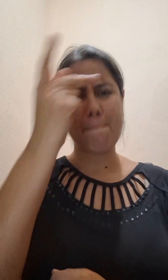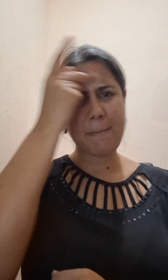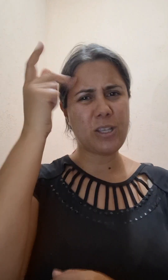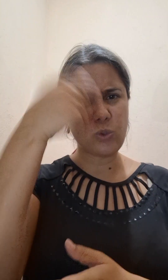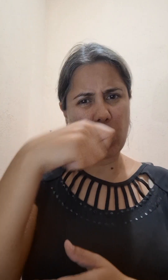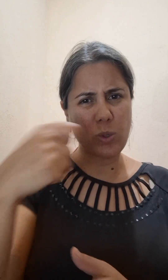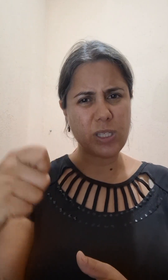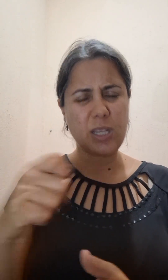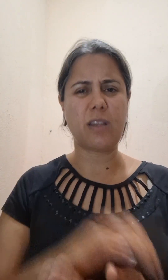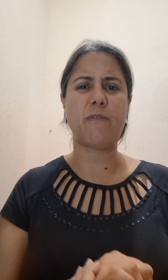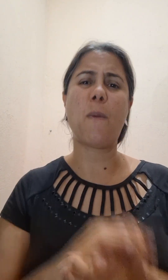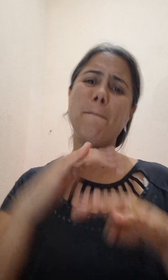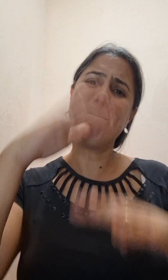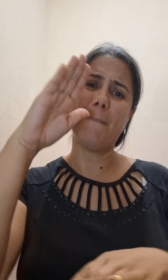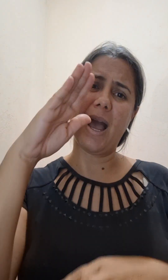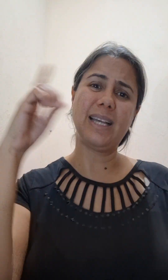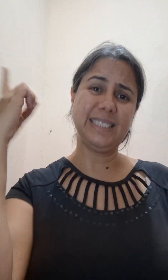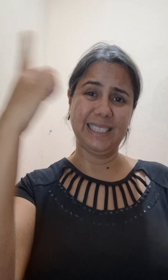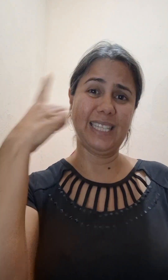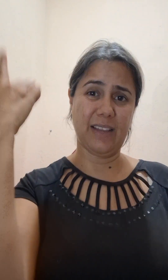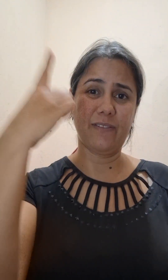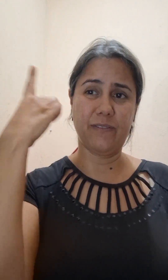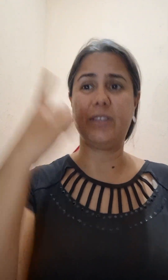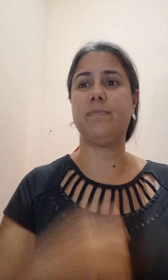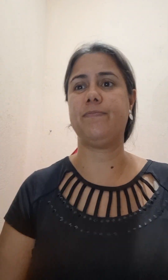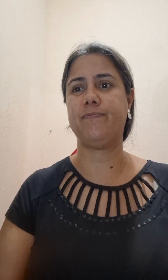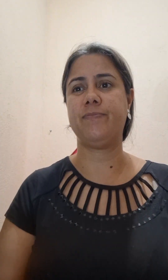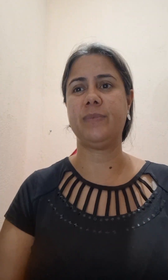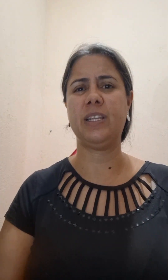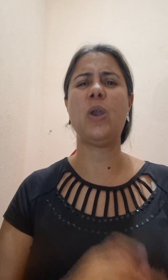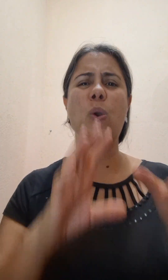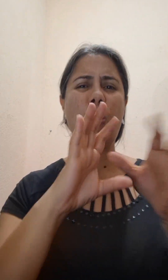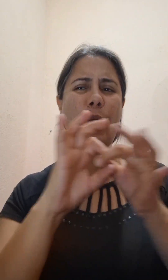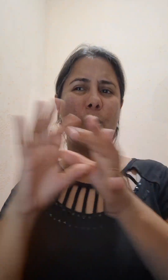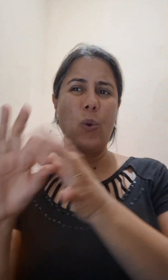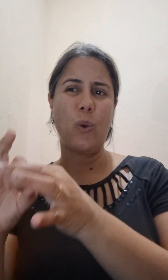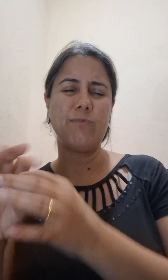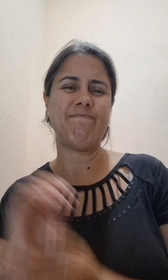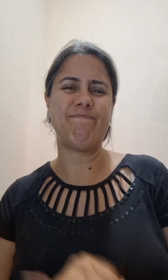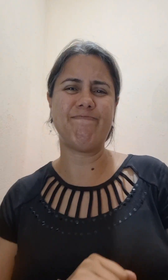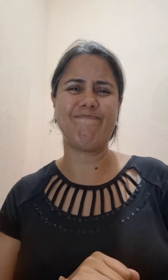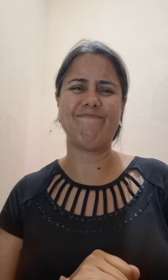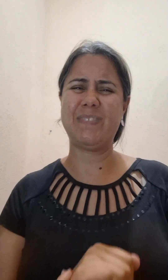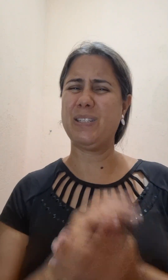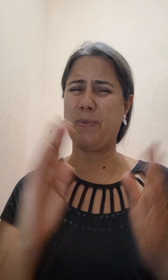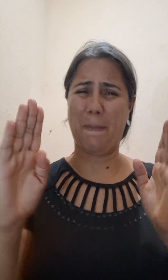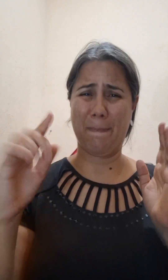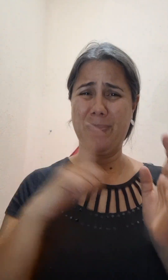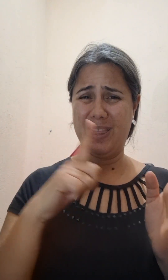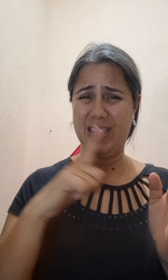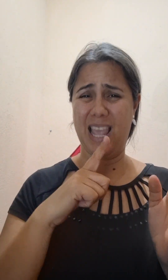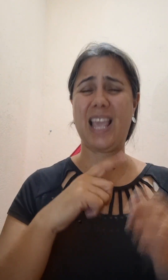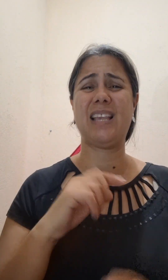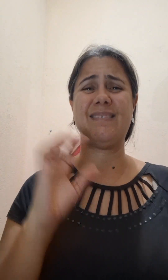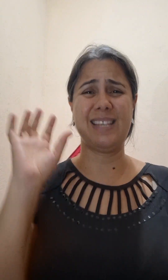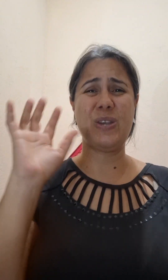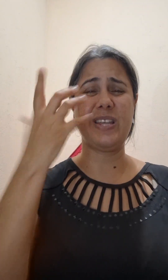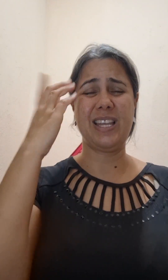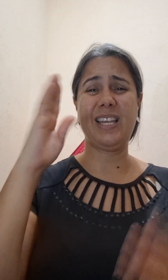41. A pessoa que mais escreveu foi Davi. E qual que é o